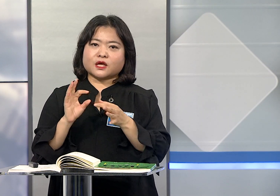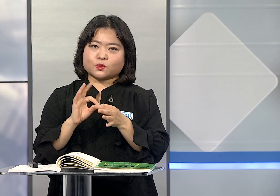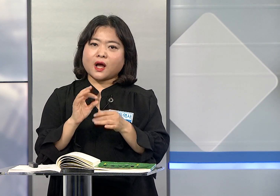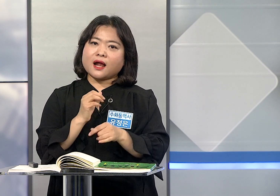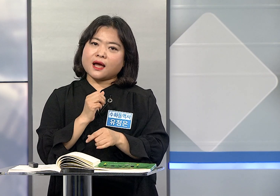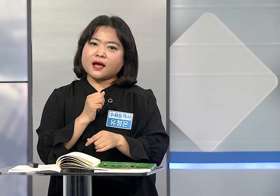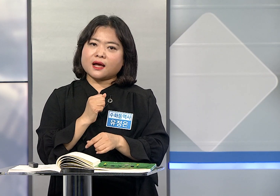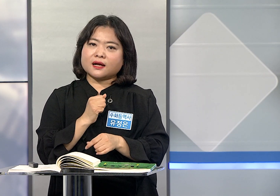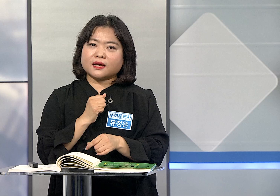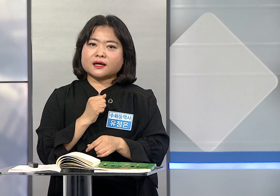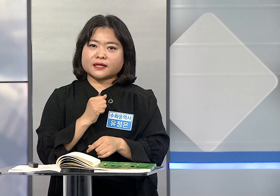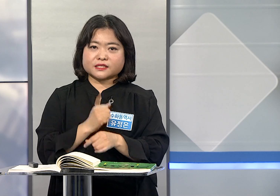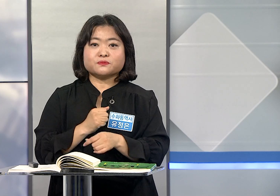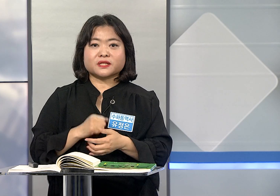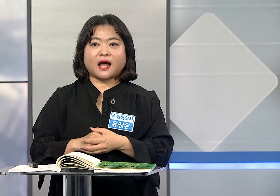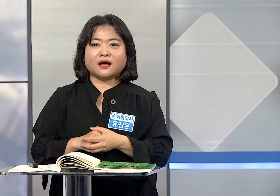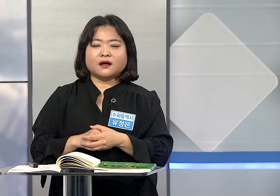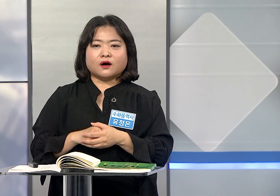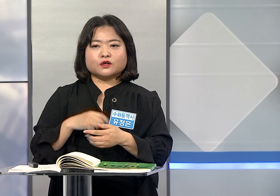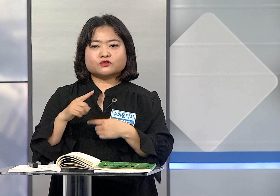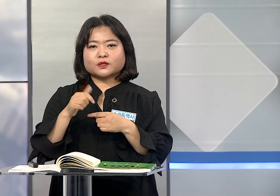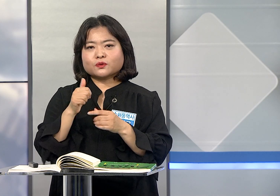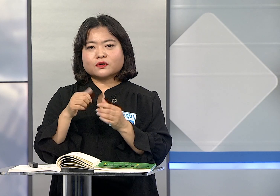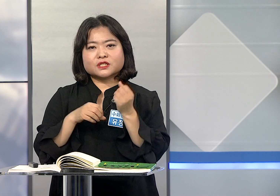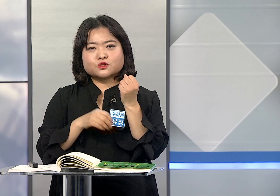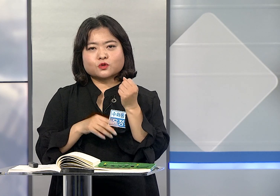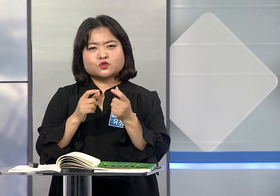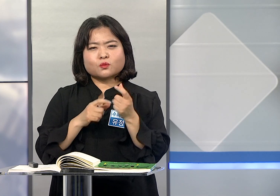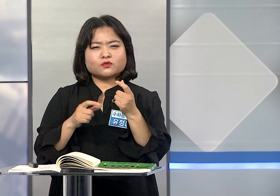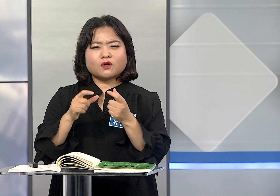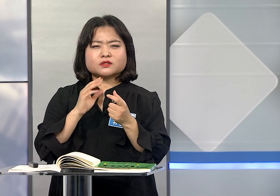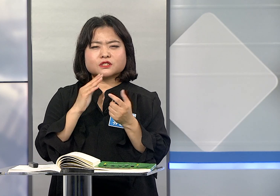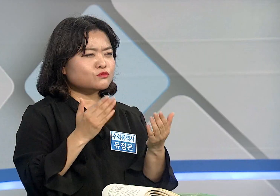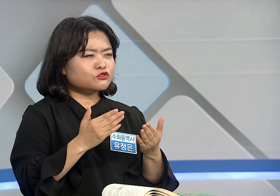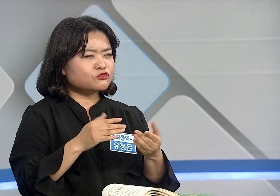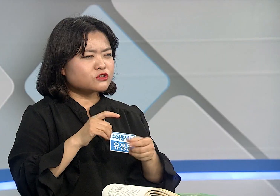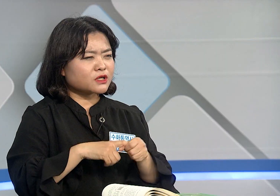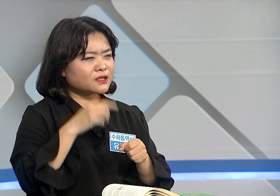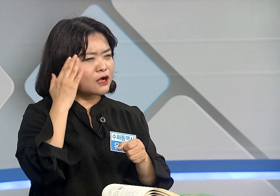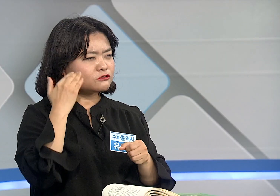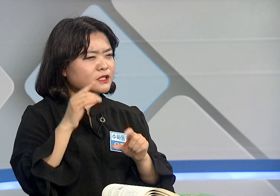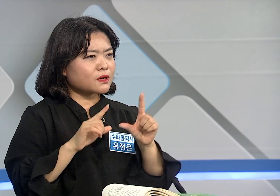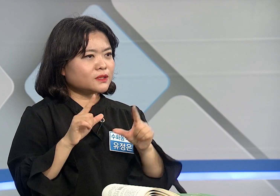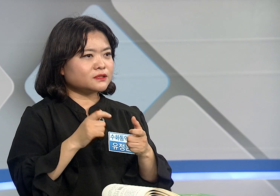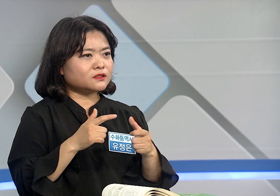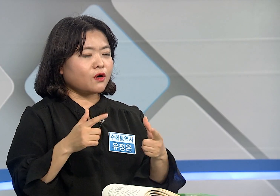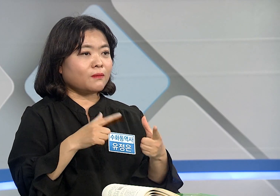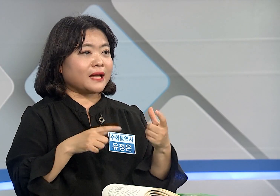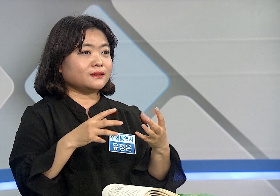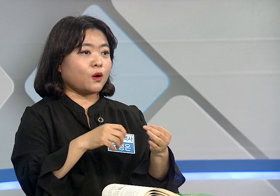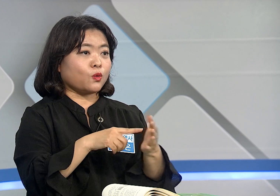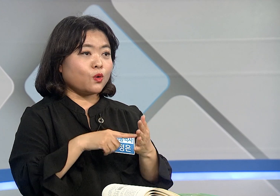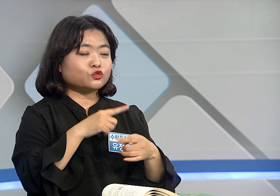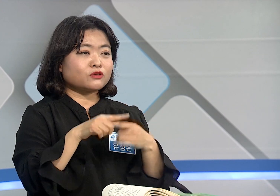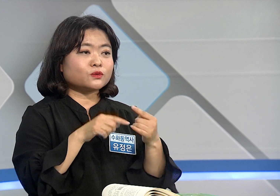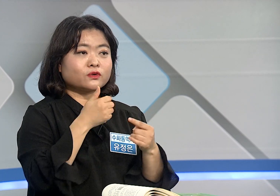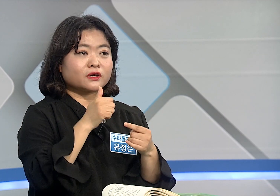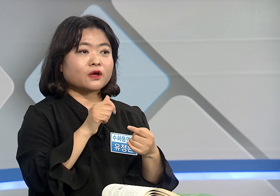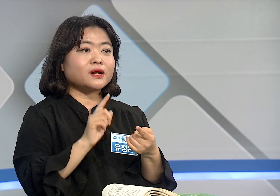계속 하겠습니다. 수화통역 기초는 좀 더 실무적인 한국의 상황들이 더 많이 나오고 수화통역에